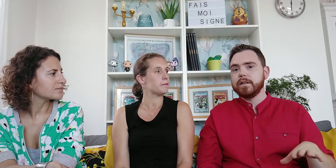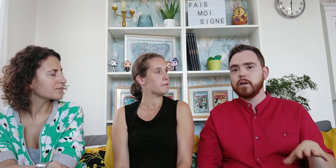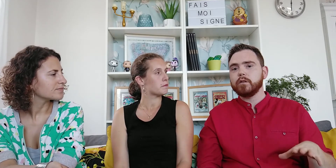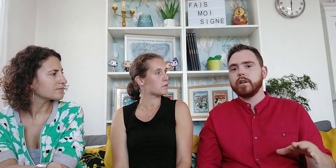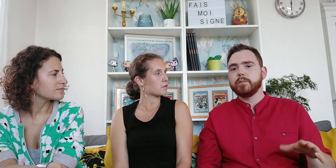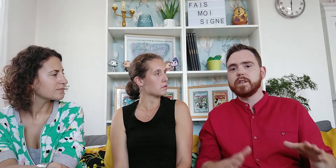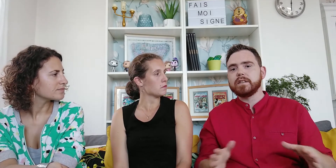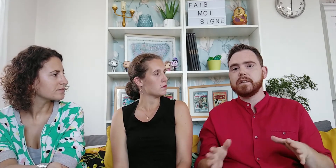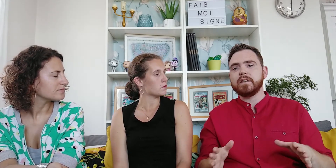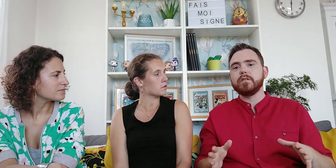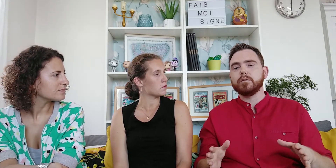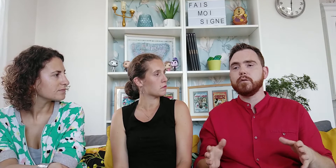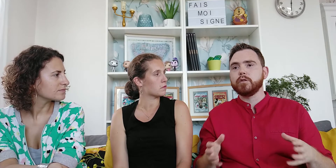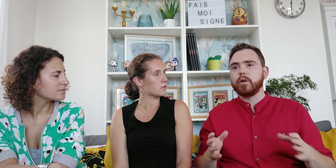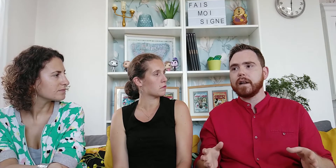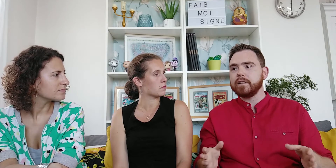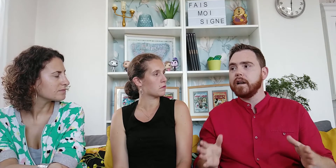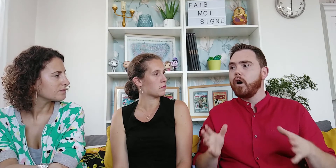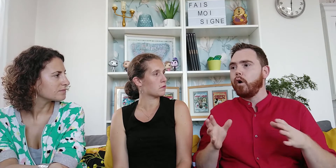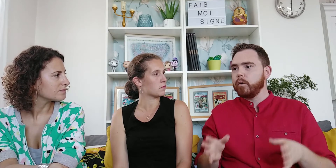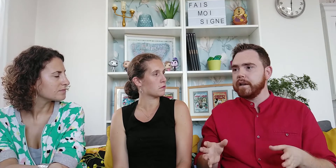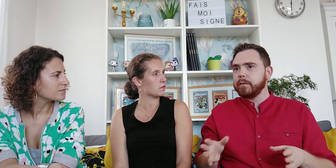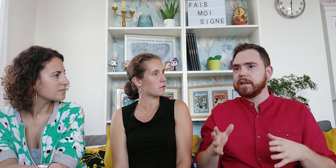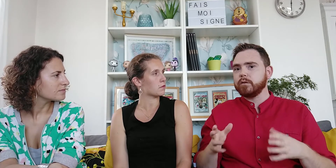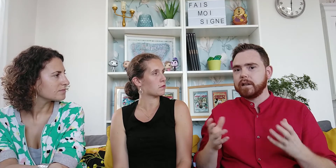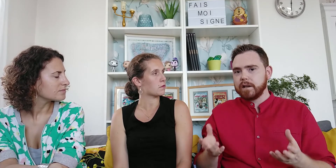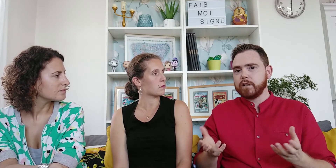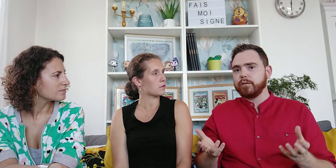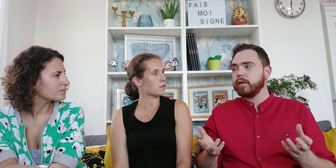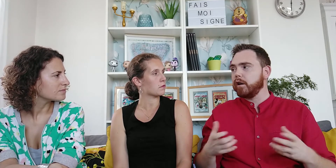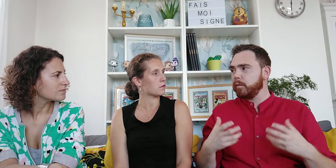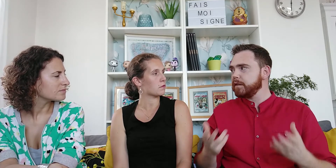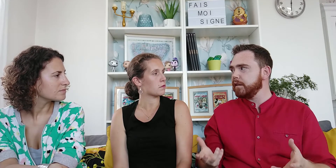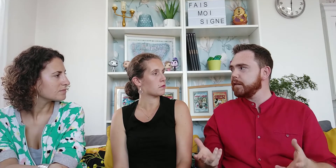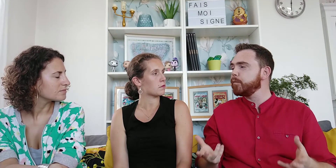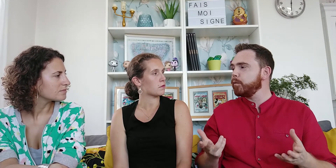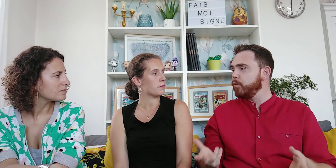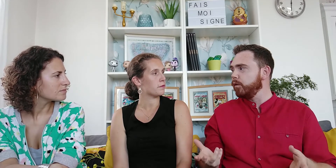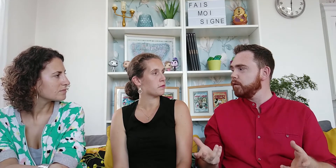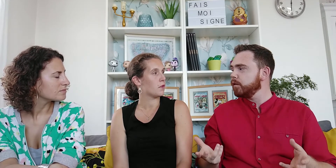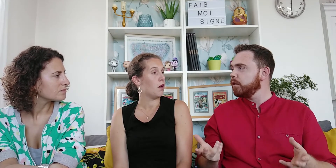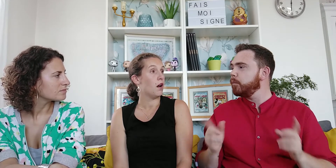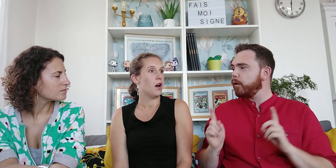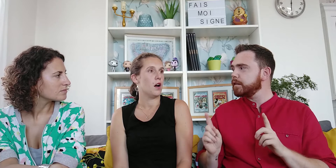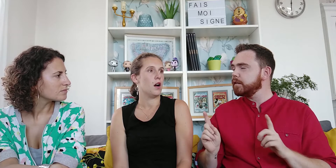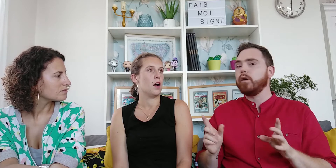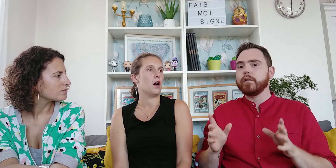Histoire de donner une petite idée de temps gagné, en moyenne, à partir de quel âge un enfant va commencer à dire ses premiers mots? Pas en signant, je